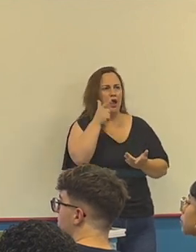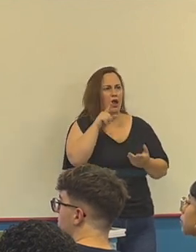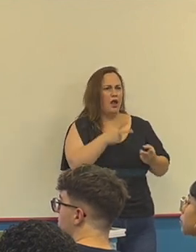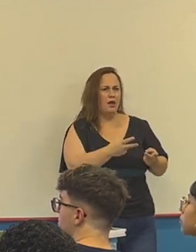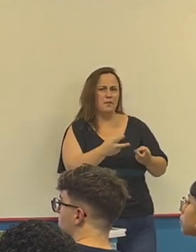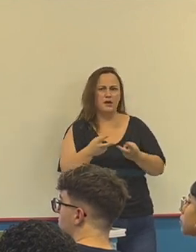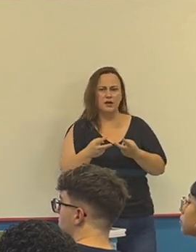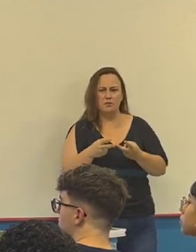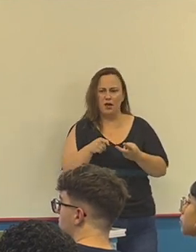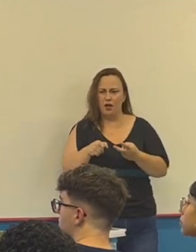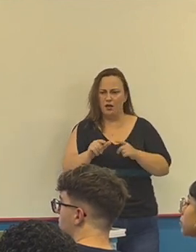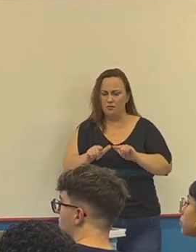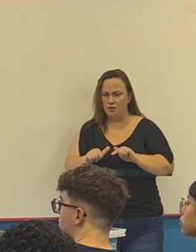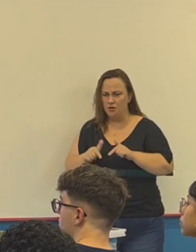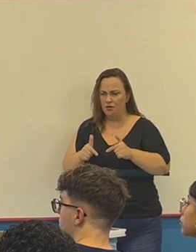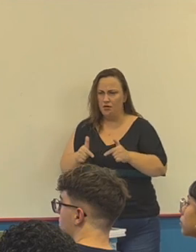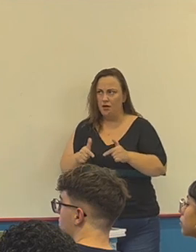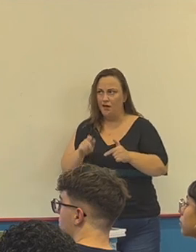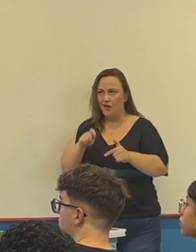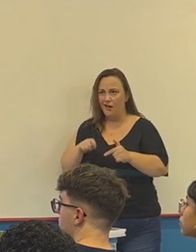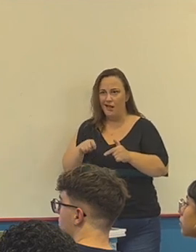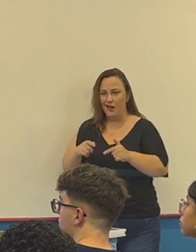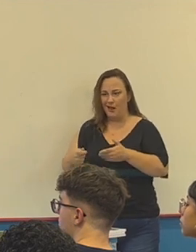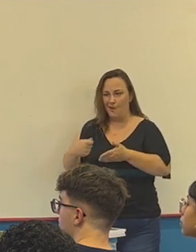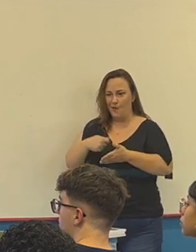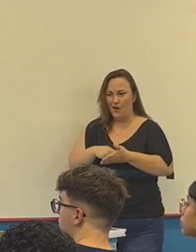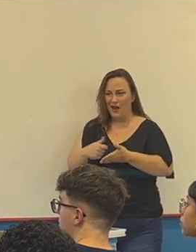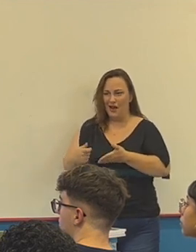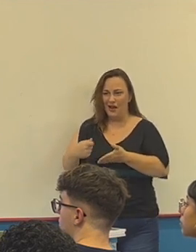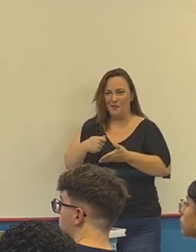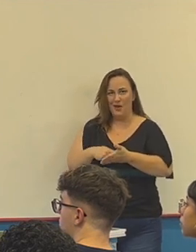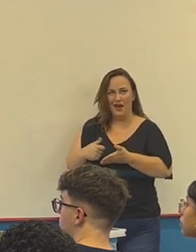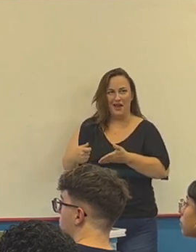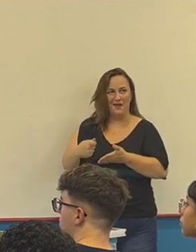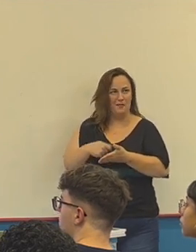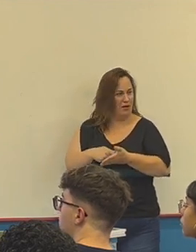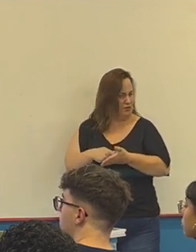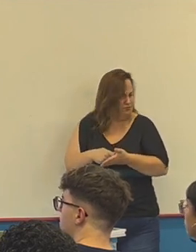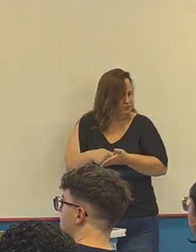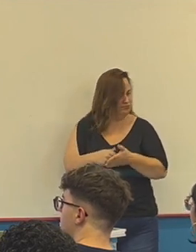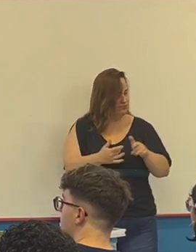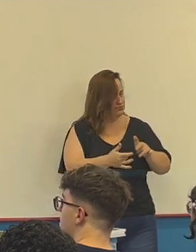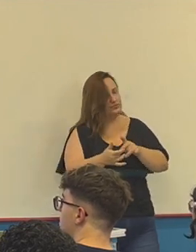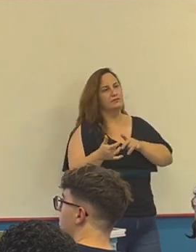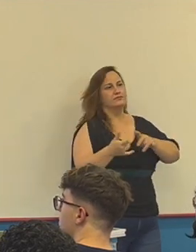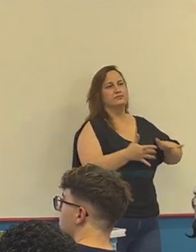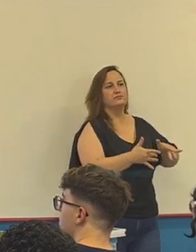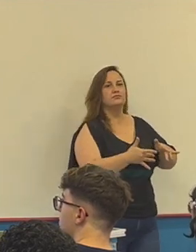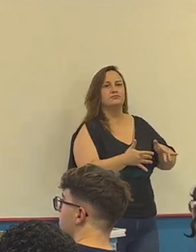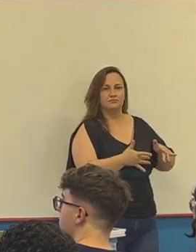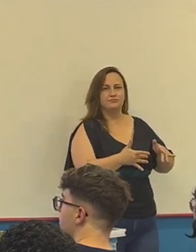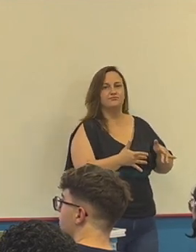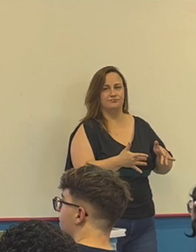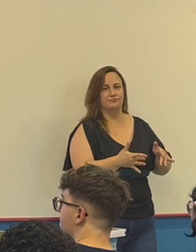mais em arte e até ganhar um dinheiro, e eu pude largar a arquitetura de vez. Assim. Então, acho que...